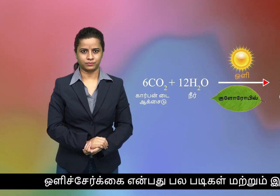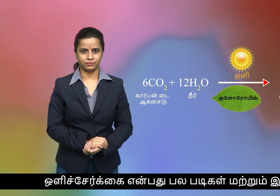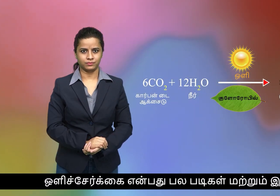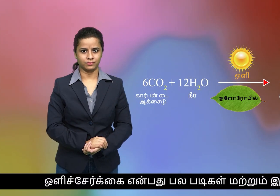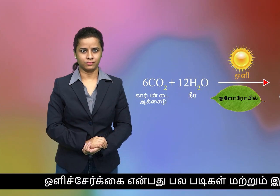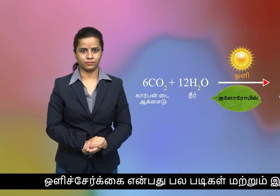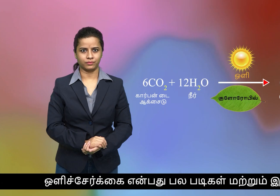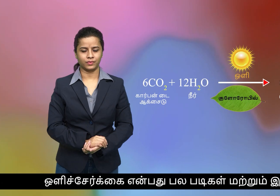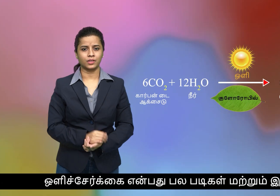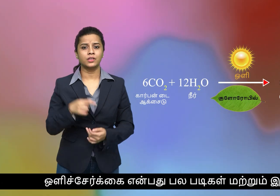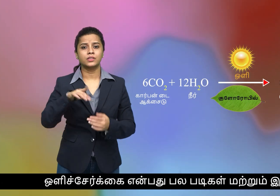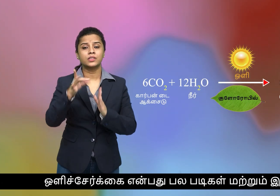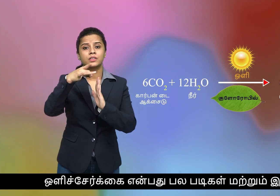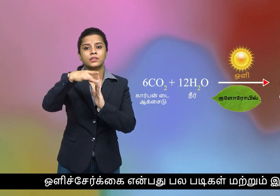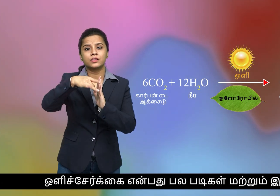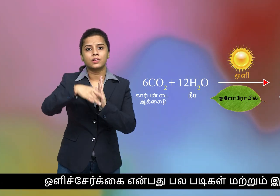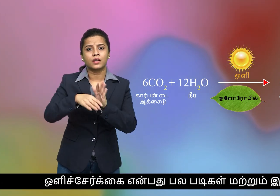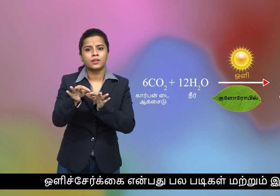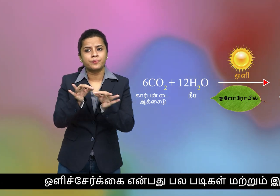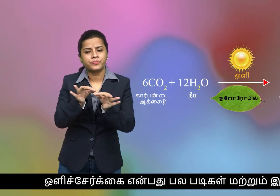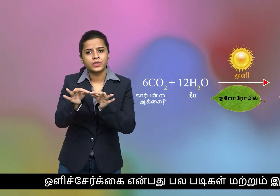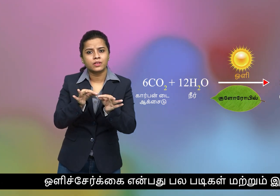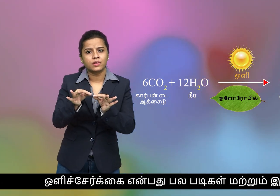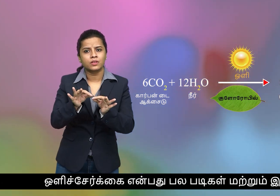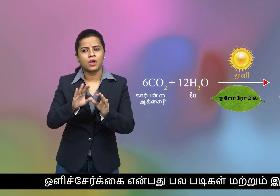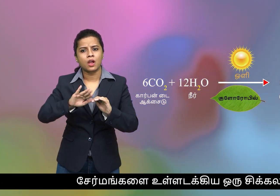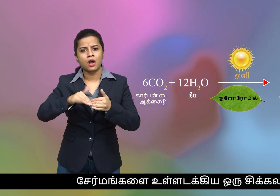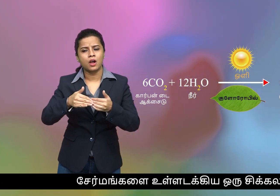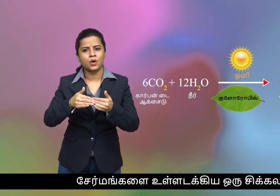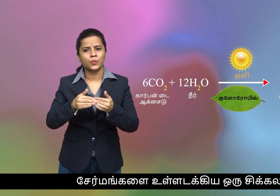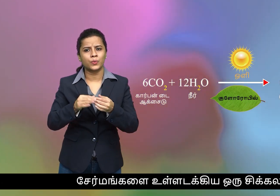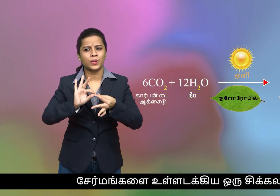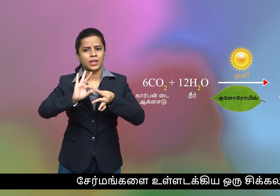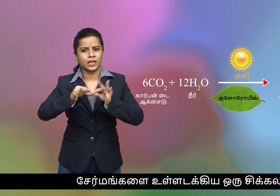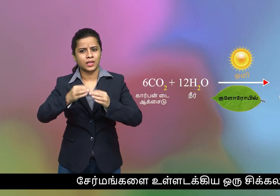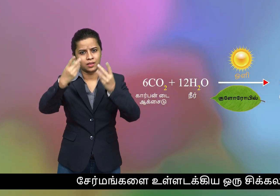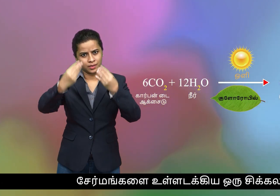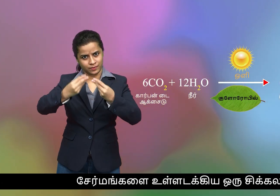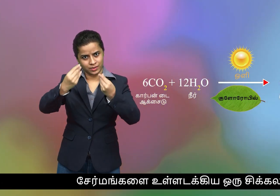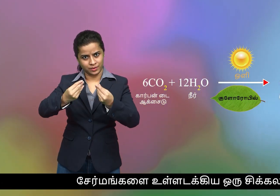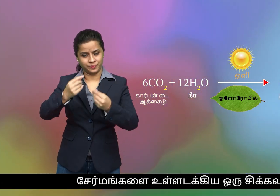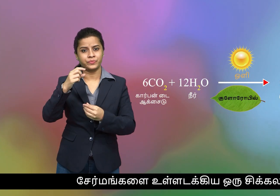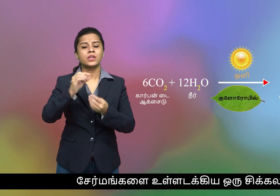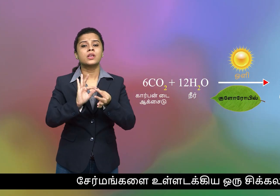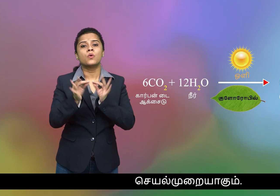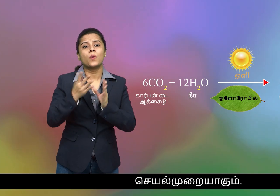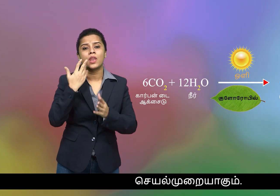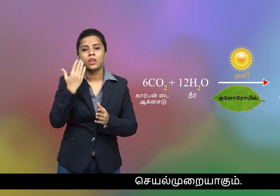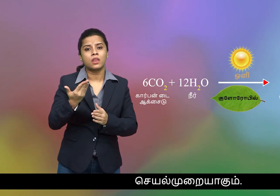ஒளிச்சேர்க்கை என்பது பல படிகள் மற்றும் இடைநிலை சேர்மங்களை உள்ளடக்கிய ஒரு சிக்கலான